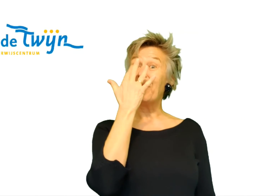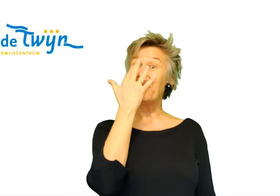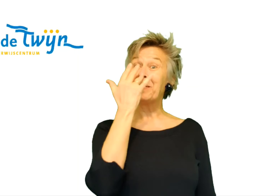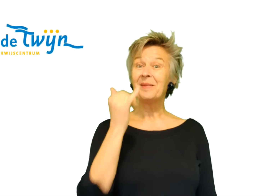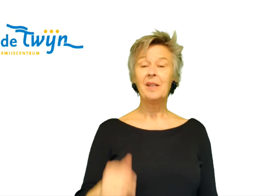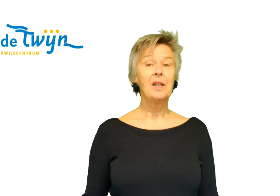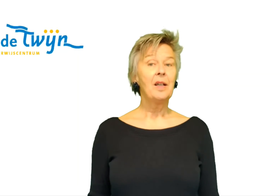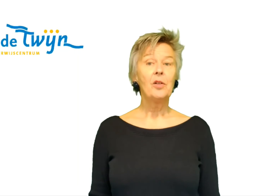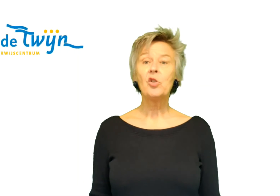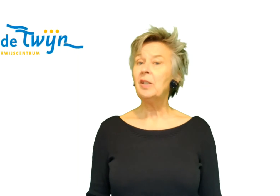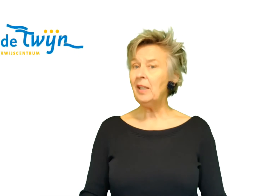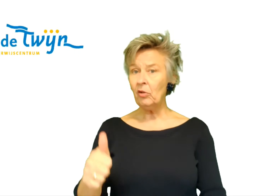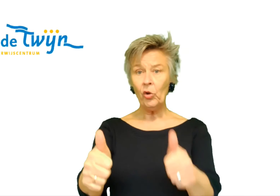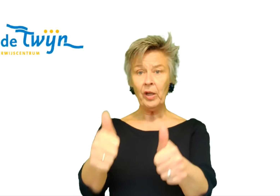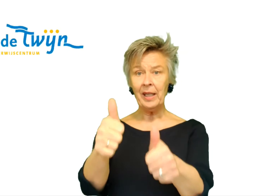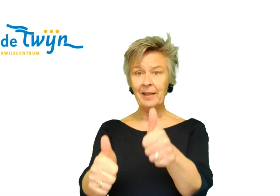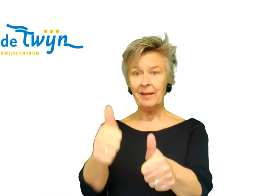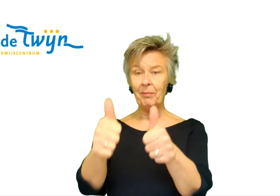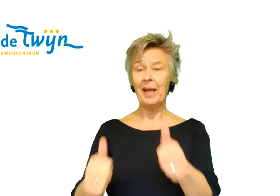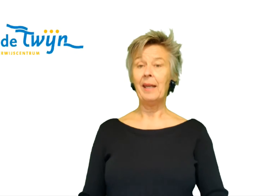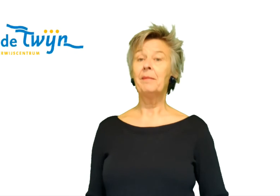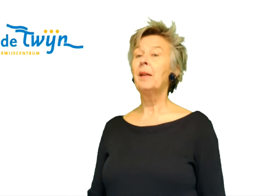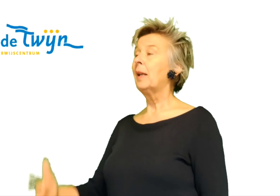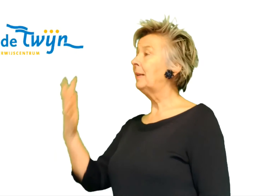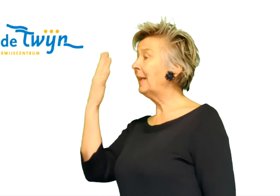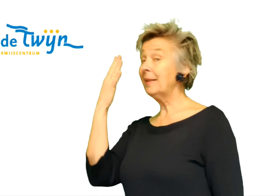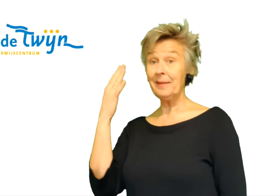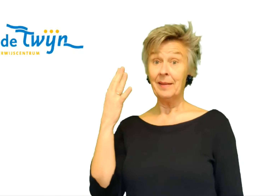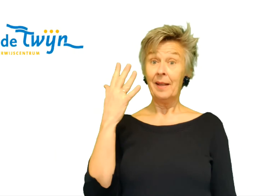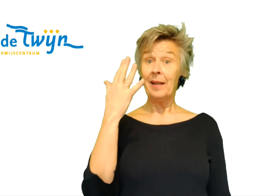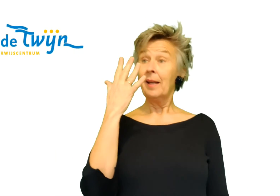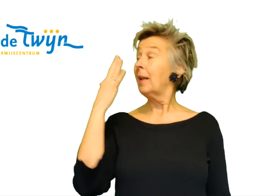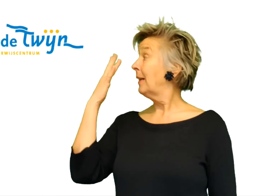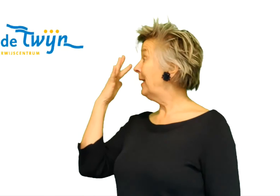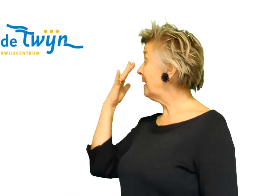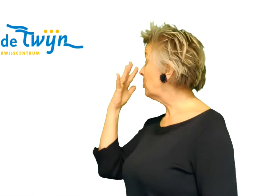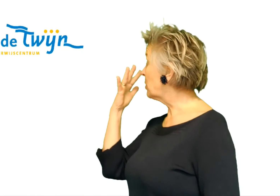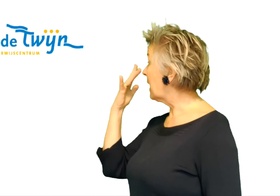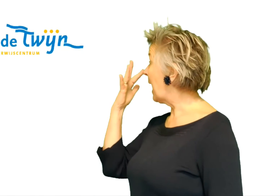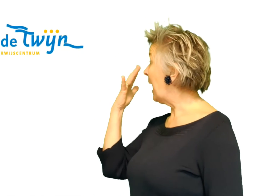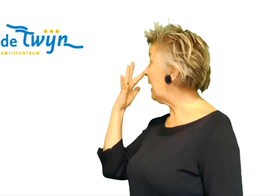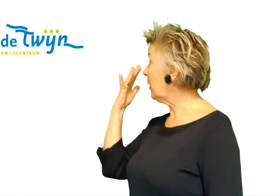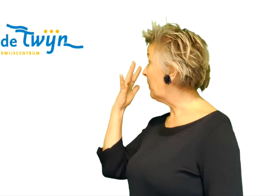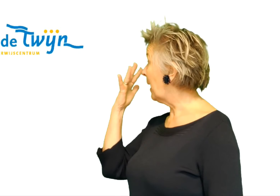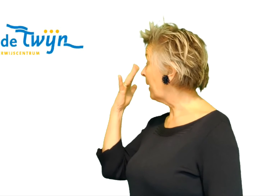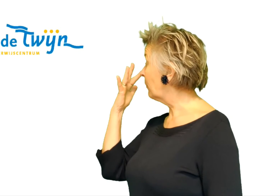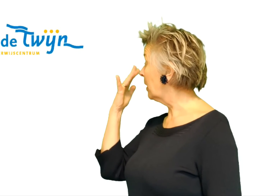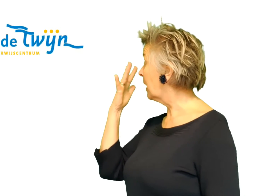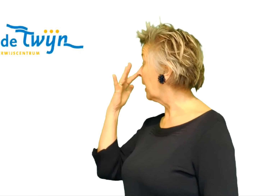Karnemelk. Dus niet nog een keer dit erbij. Dit is dus het hele gebaar van